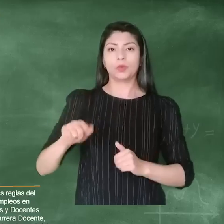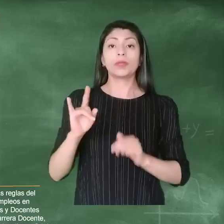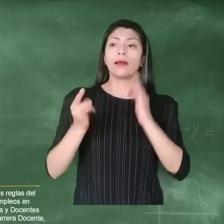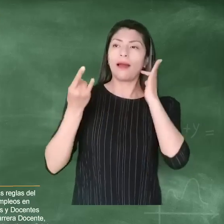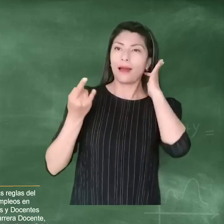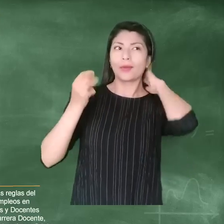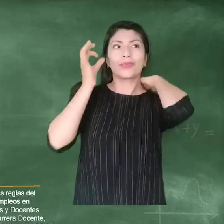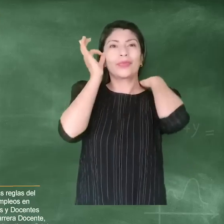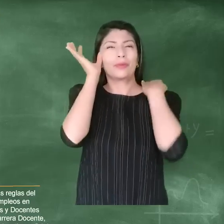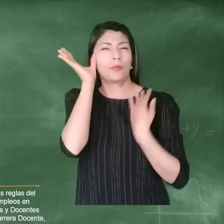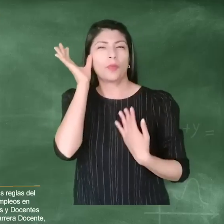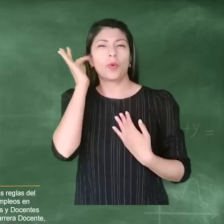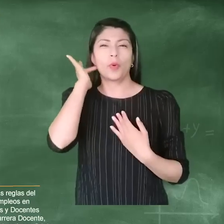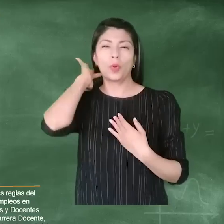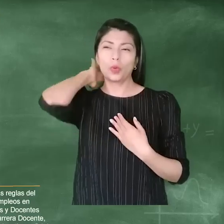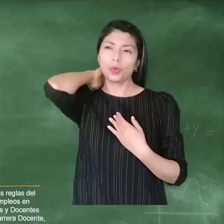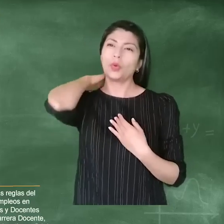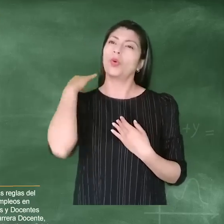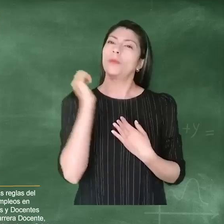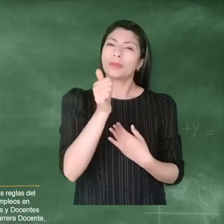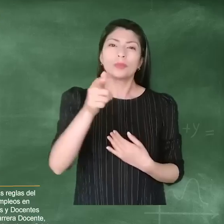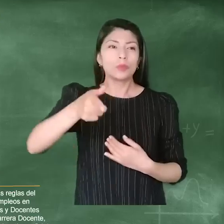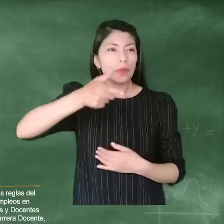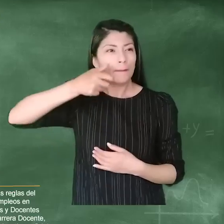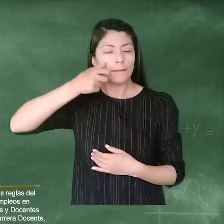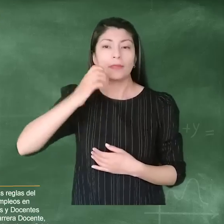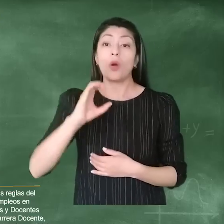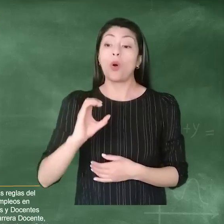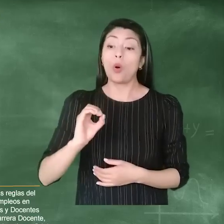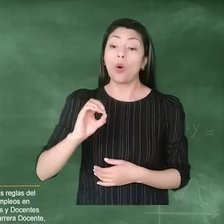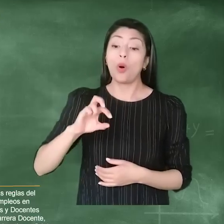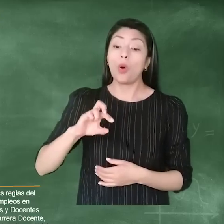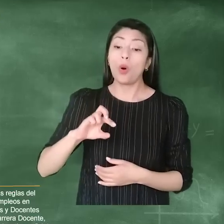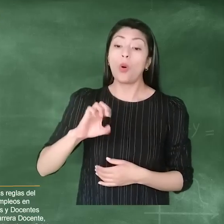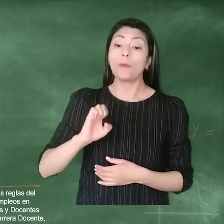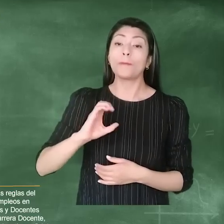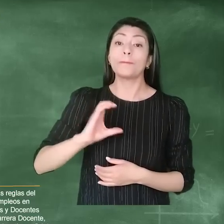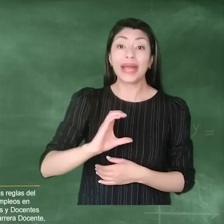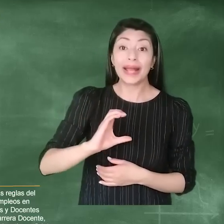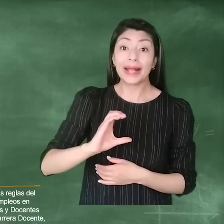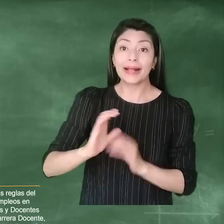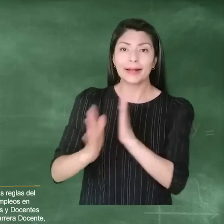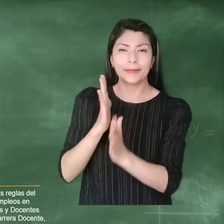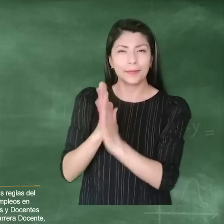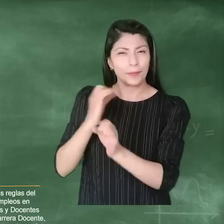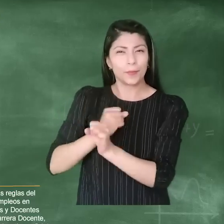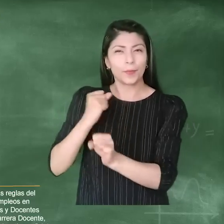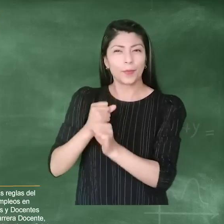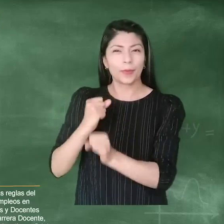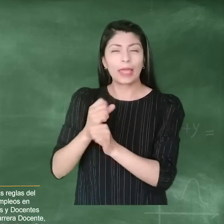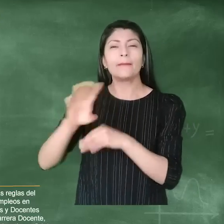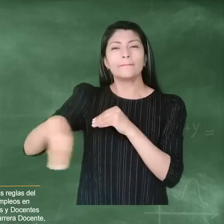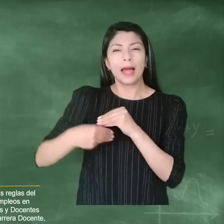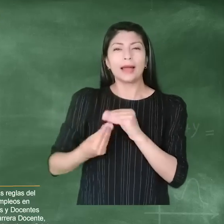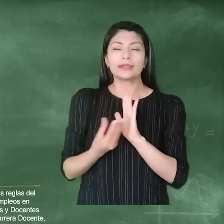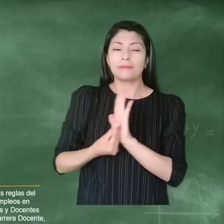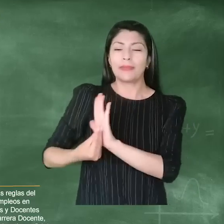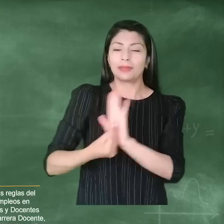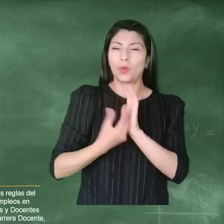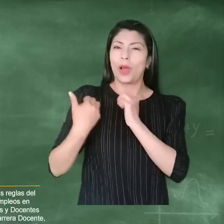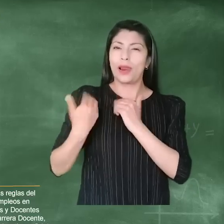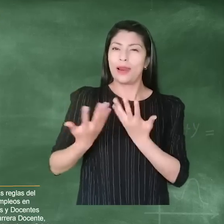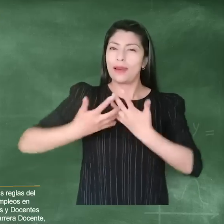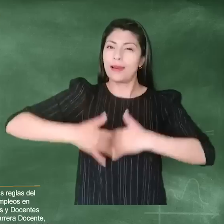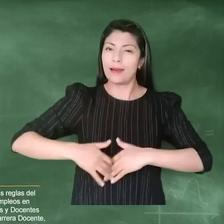tal información. En caso de existir diferencias entre la UPEC certificada encima por la entidad y el referido manual